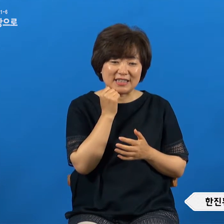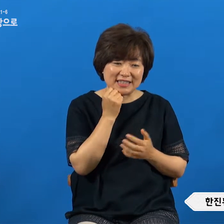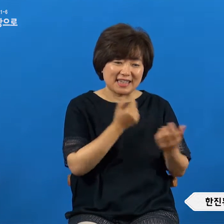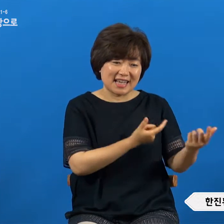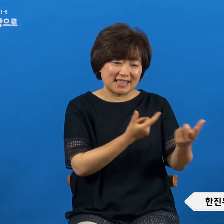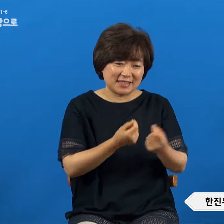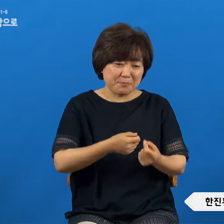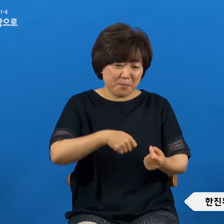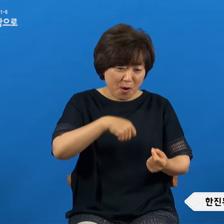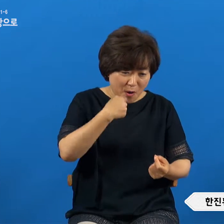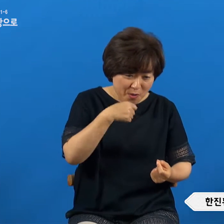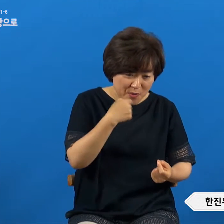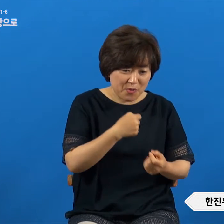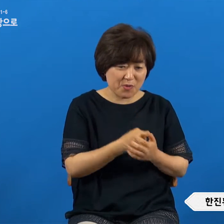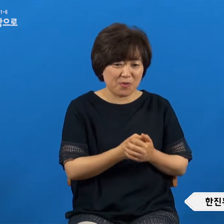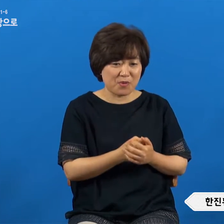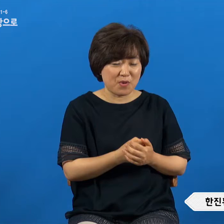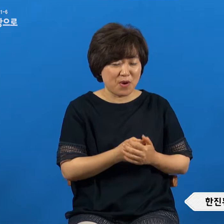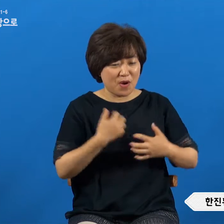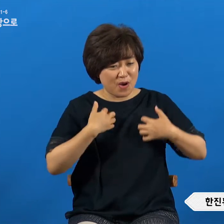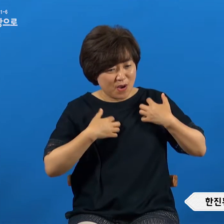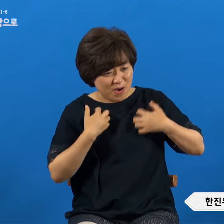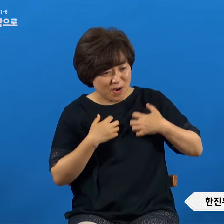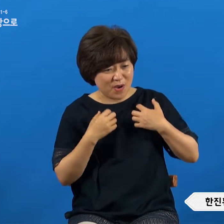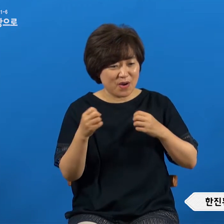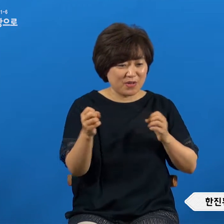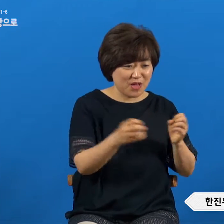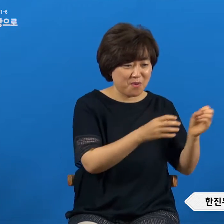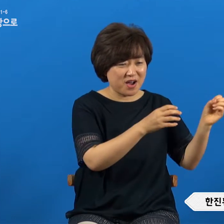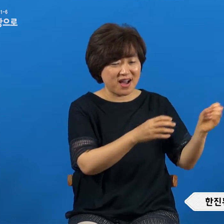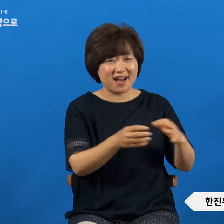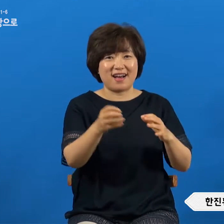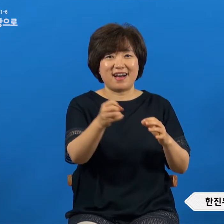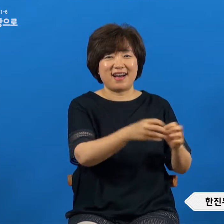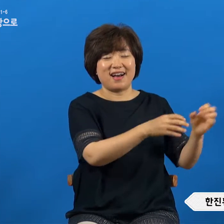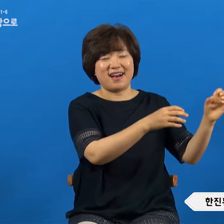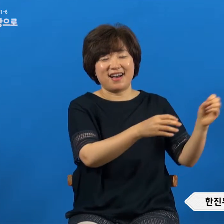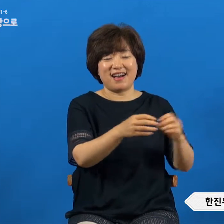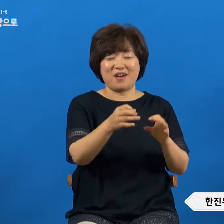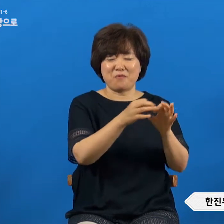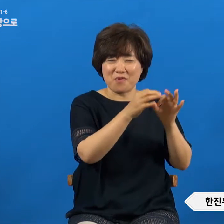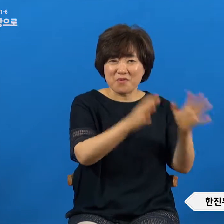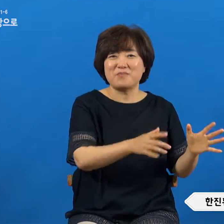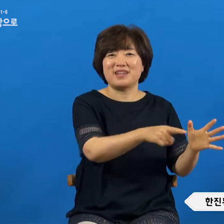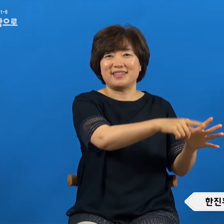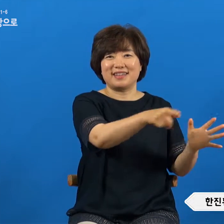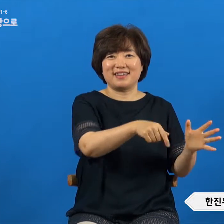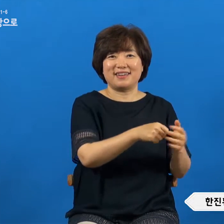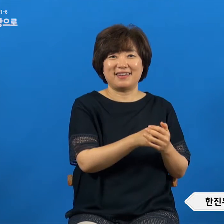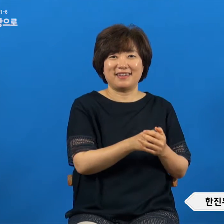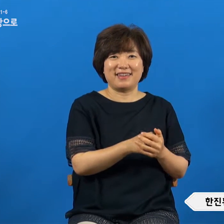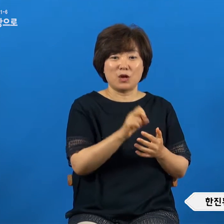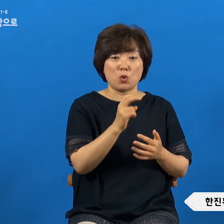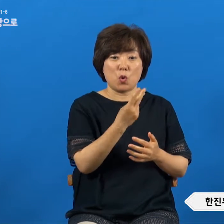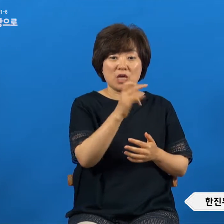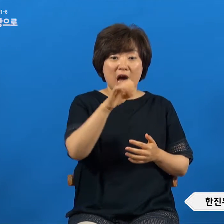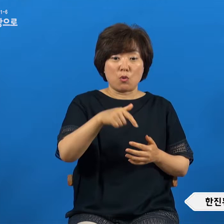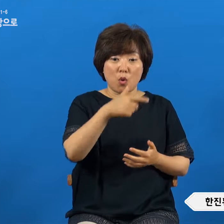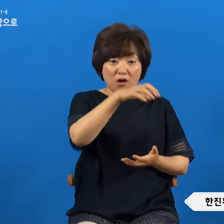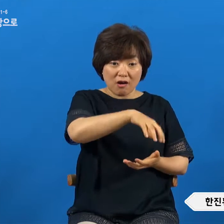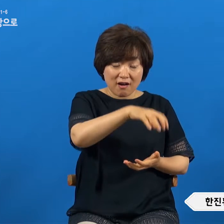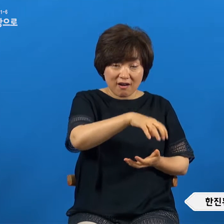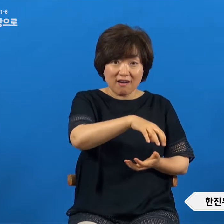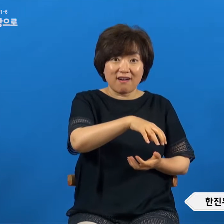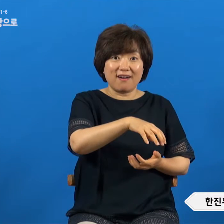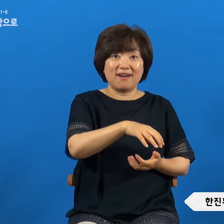두고 허심탄회하게 얘기를 나누는 것이 얼마나 오래간만인지, 또 요양원 같은 이런 곳에서